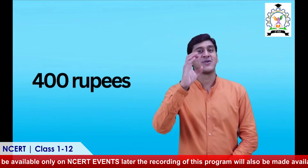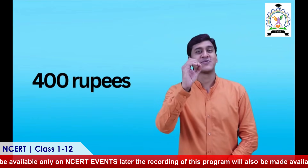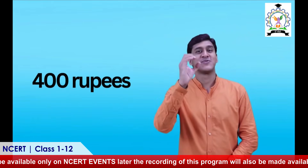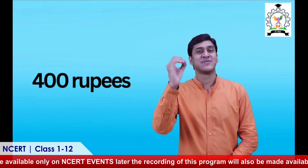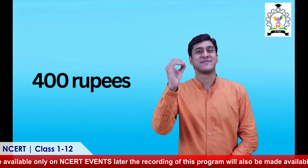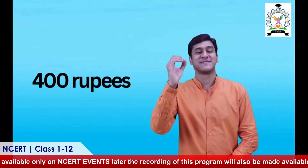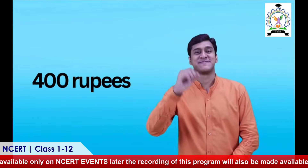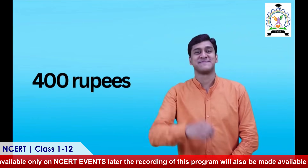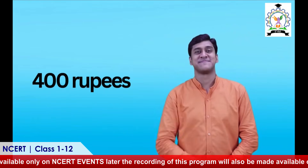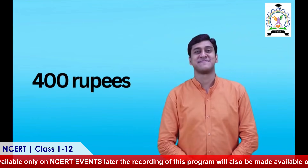400 रुपए